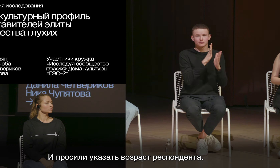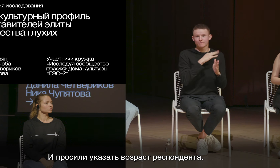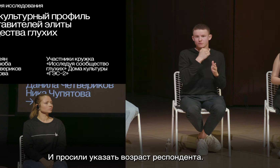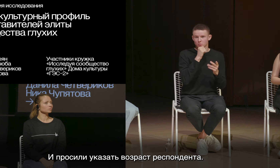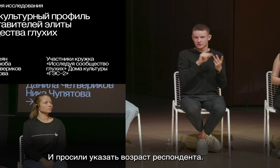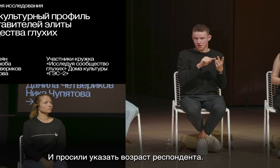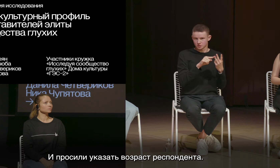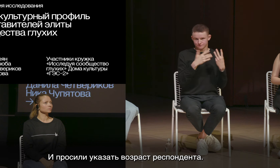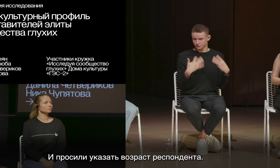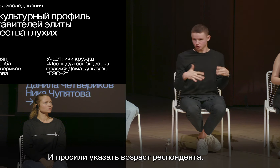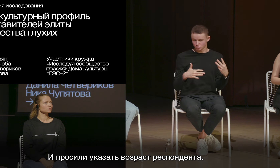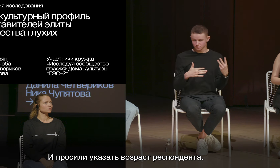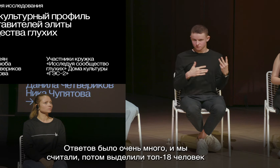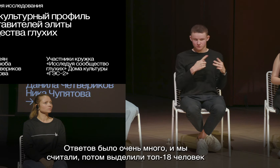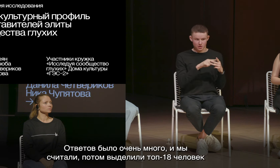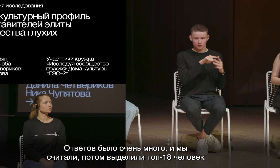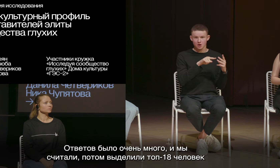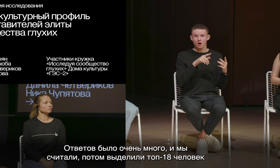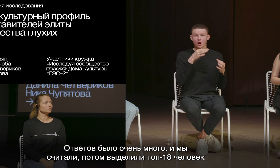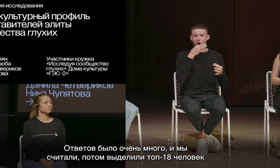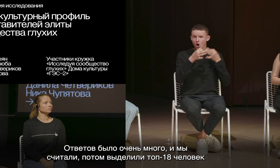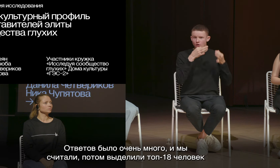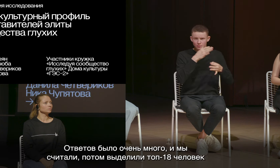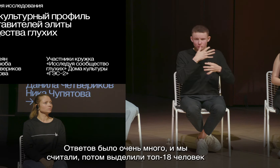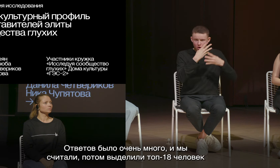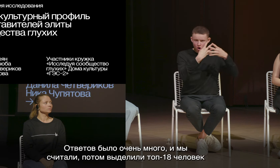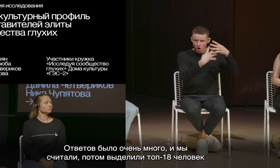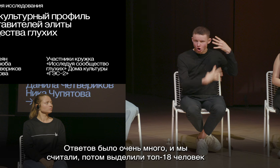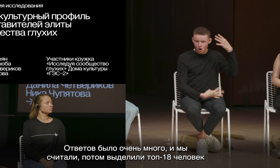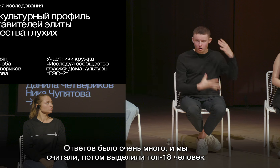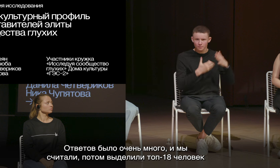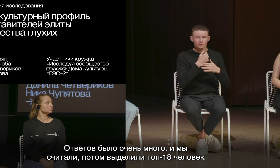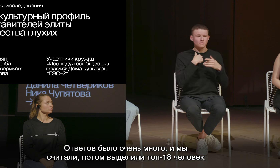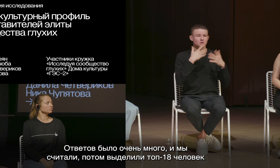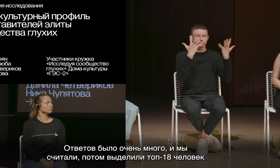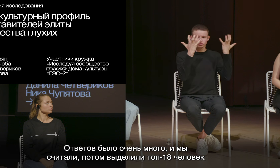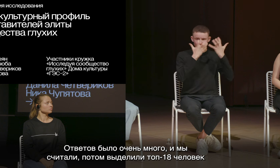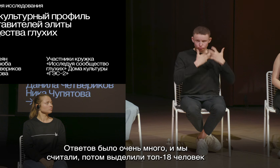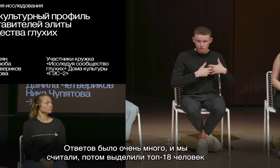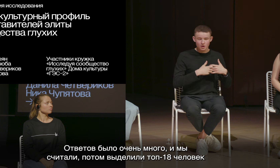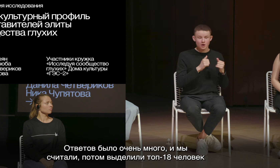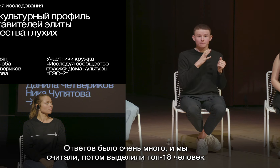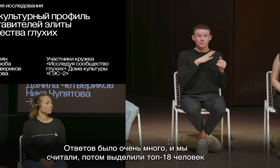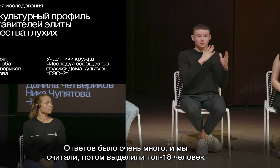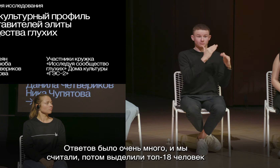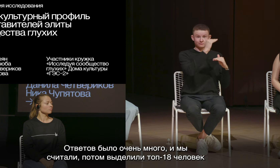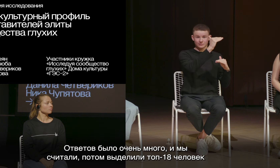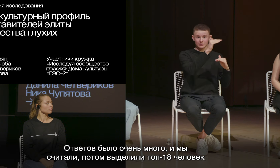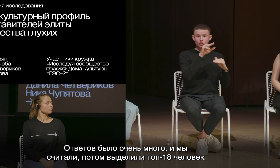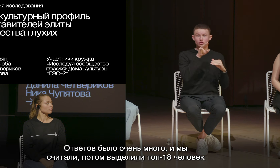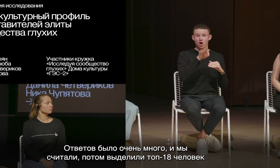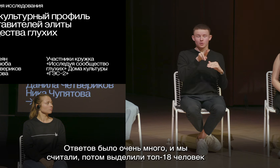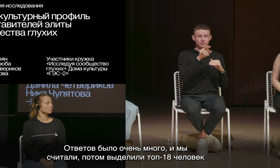элиты, и просим указать его возраст. Все. Ответов было очень много, и мы считали проценты, потом